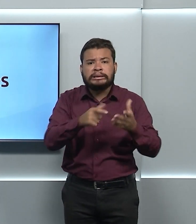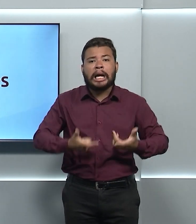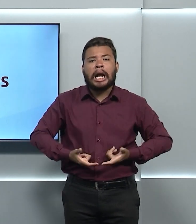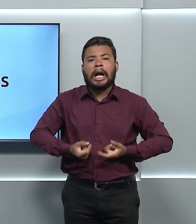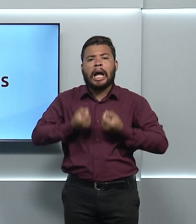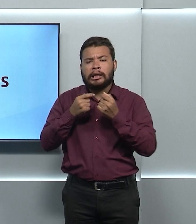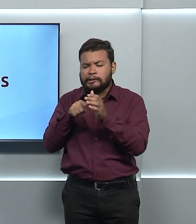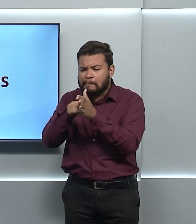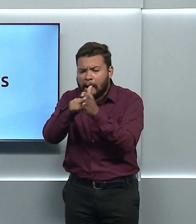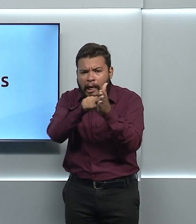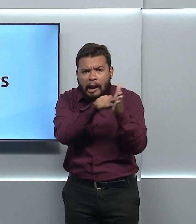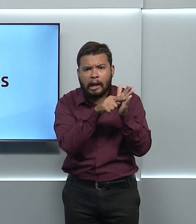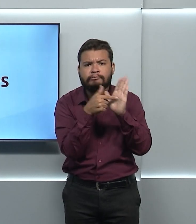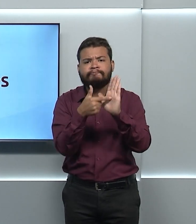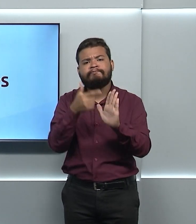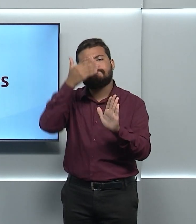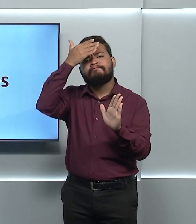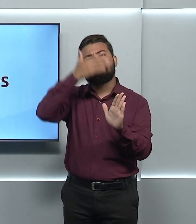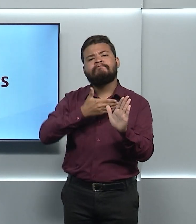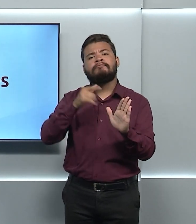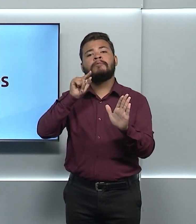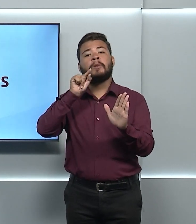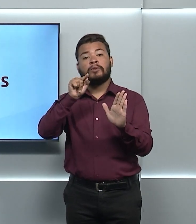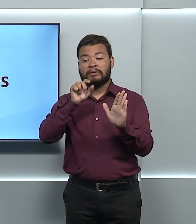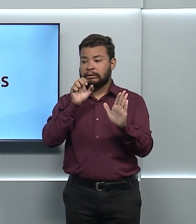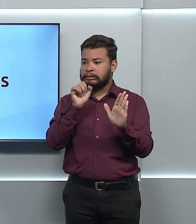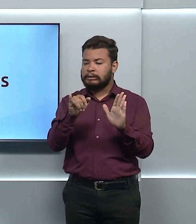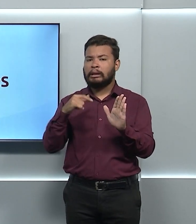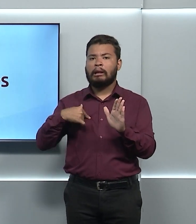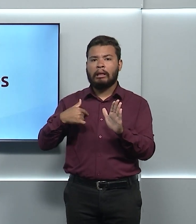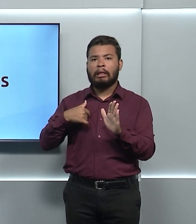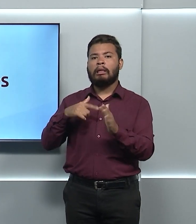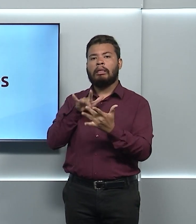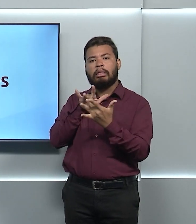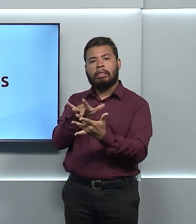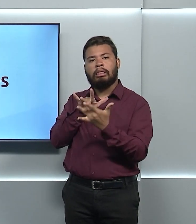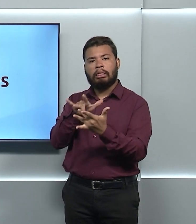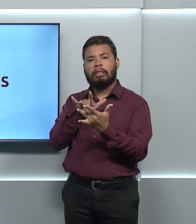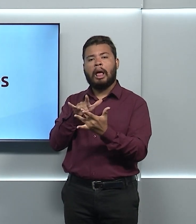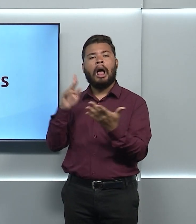apontam evidências de que, sob exposição crônica, muitos